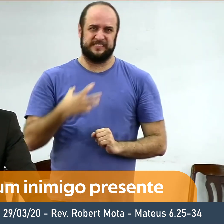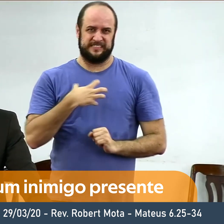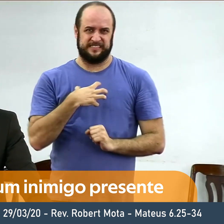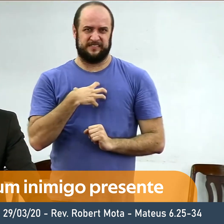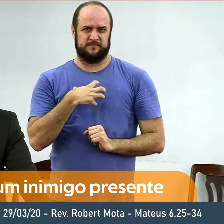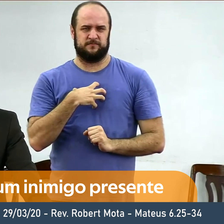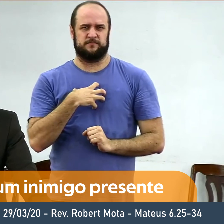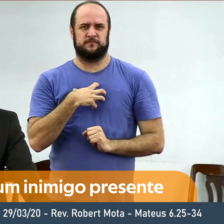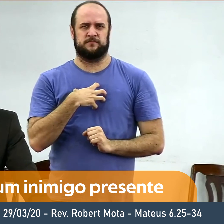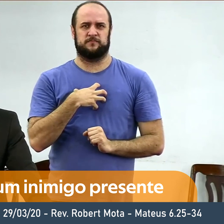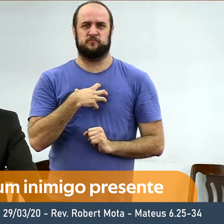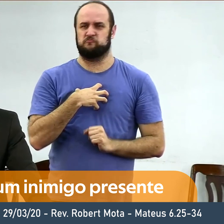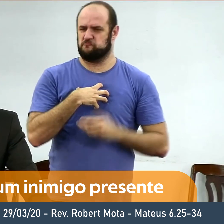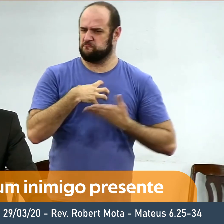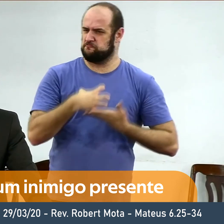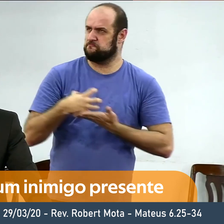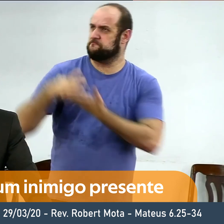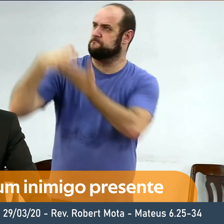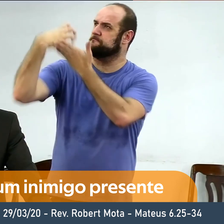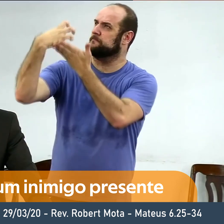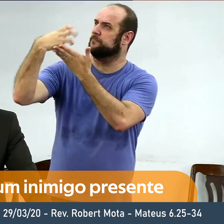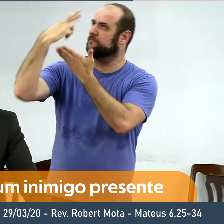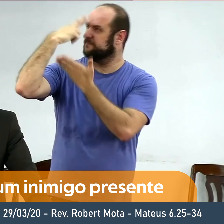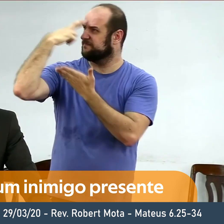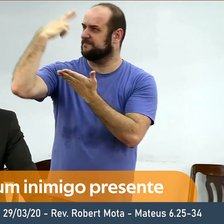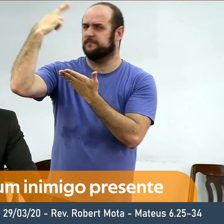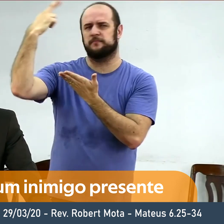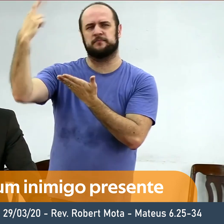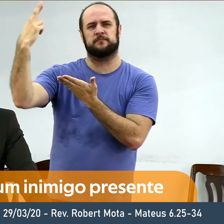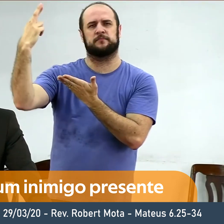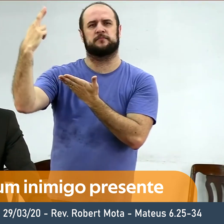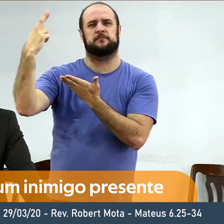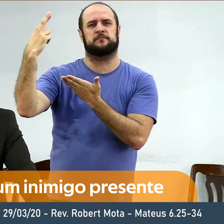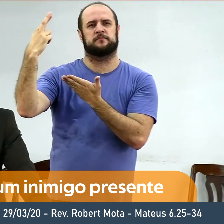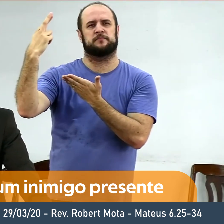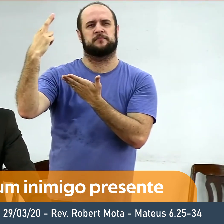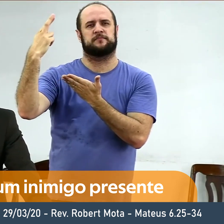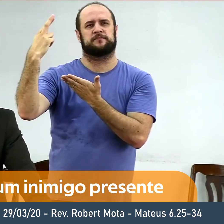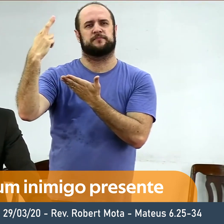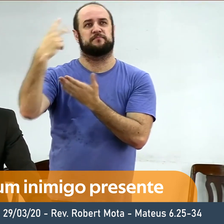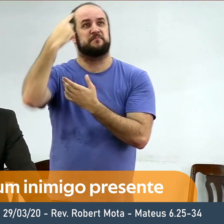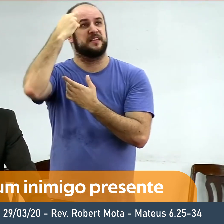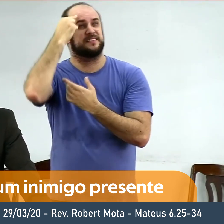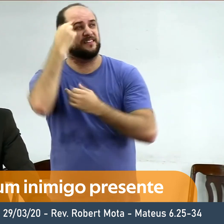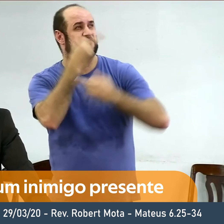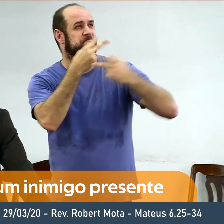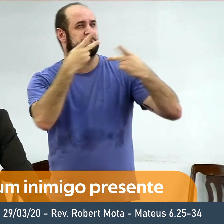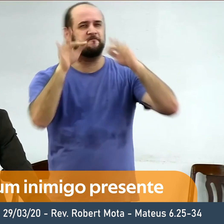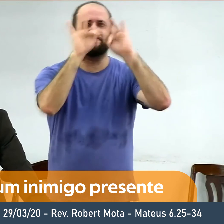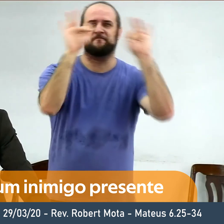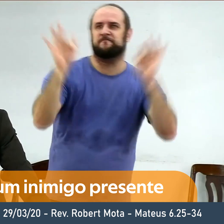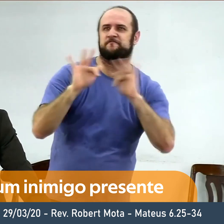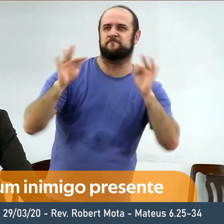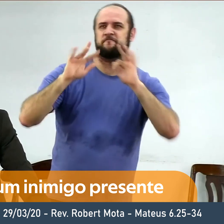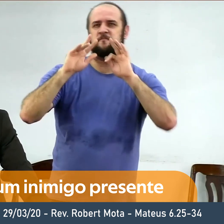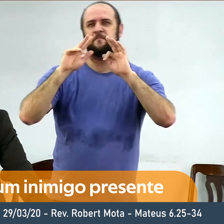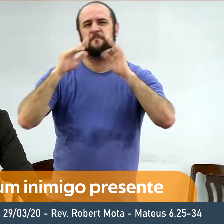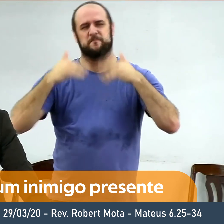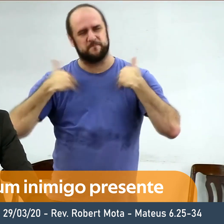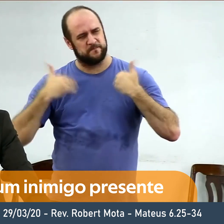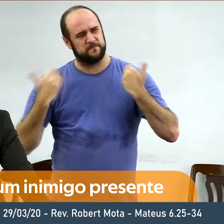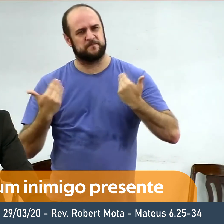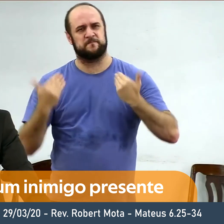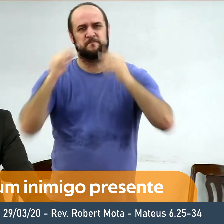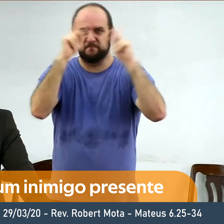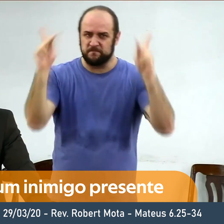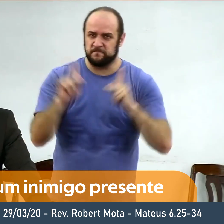sentimentos para emoções que apontam para Cristo, alegria, paz, esperança. E